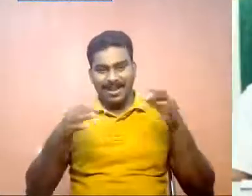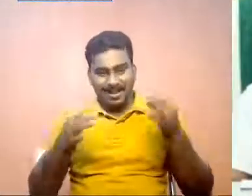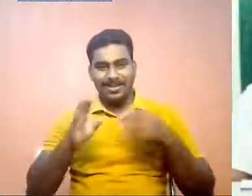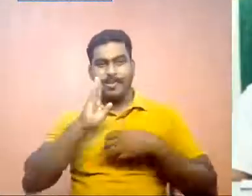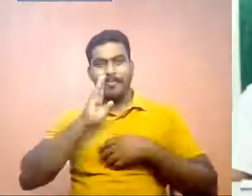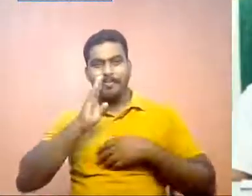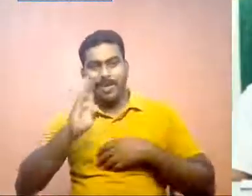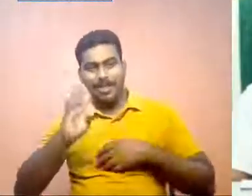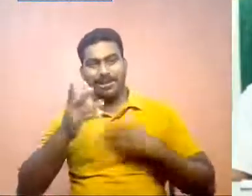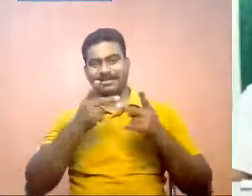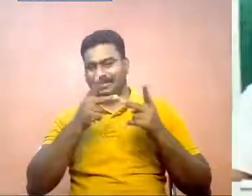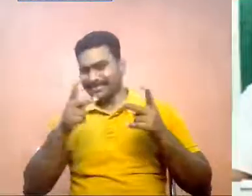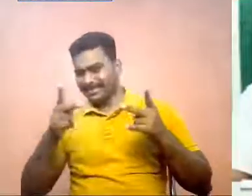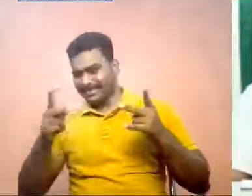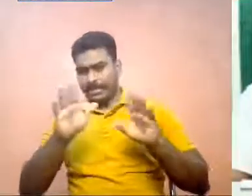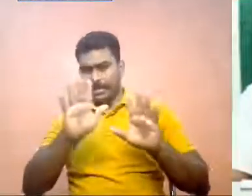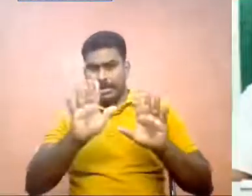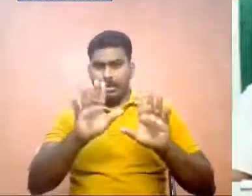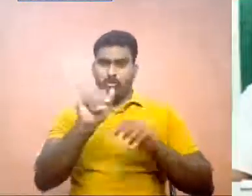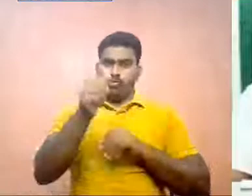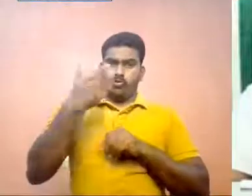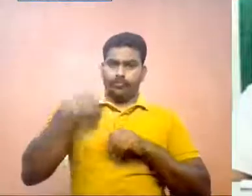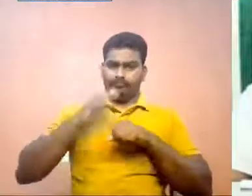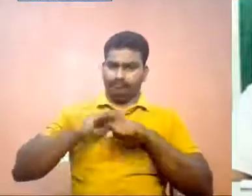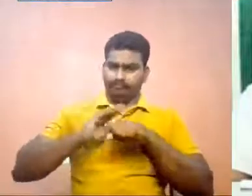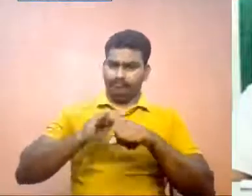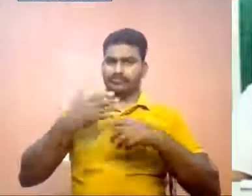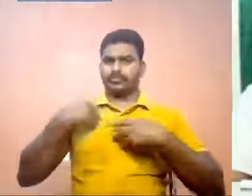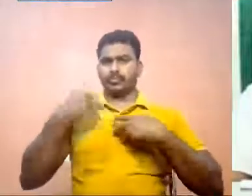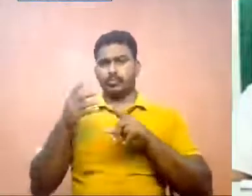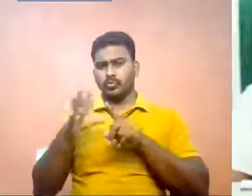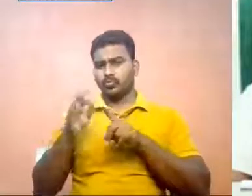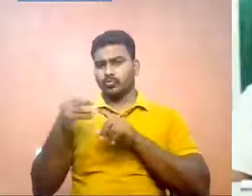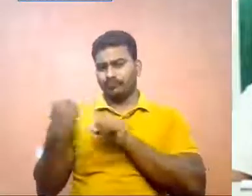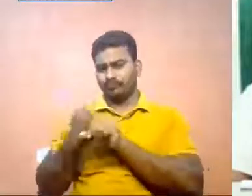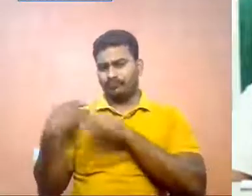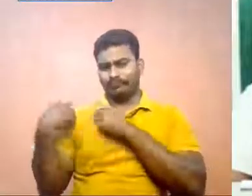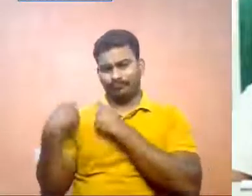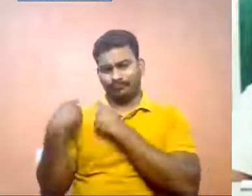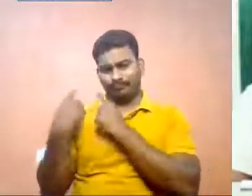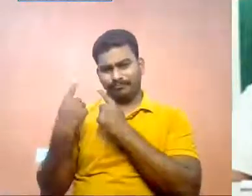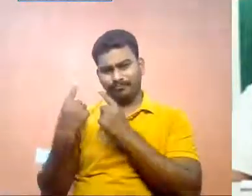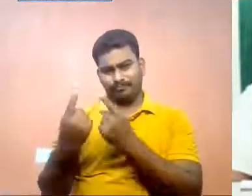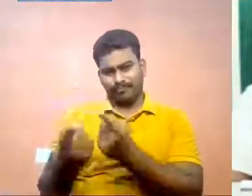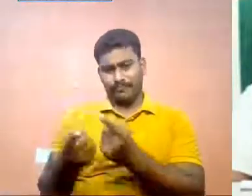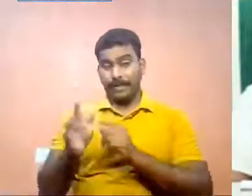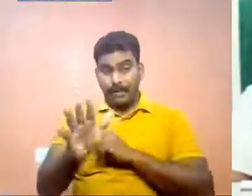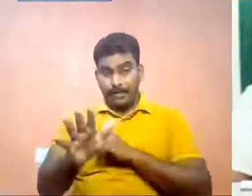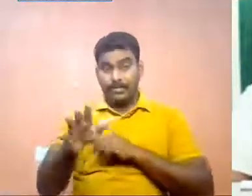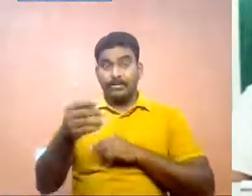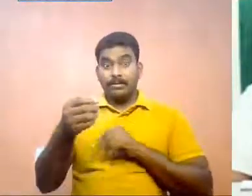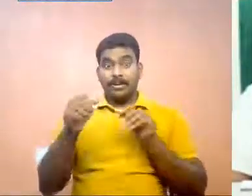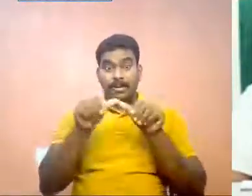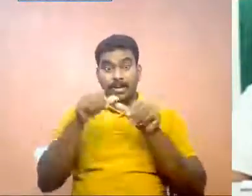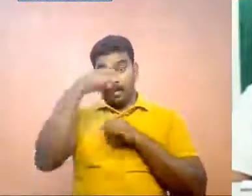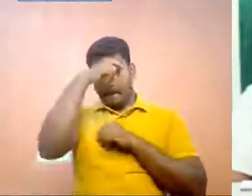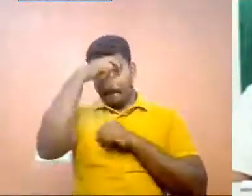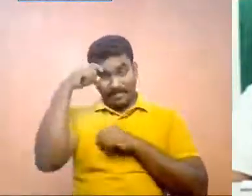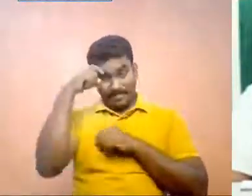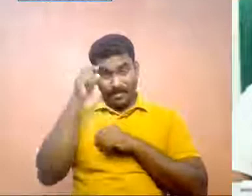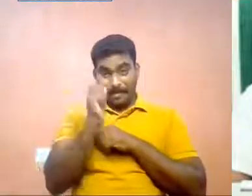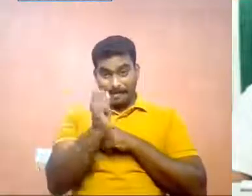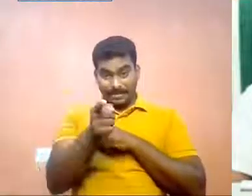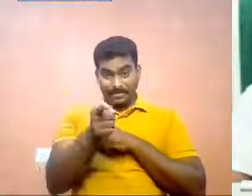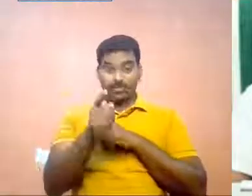പലതരത്തിലുള്ള പ്രത്യേകതകൾ ഇതിൻ്റെ ഭാഗമായി അനുഭവിക്കുന്നുണ്ട്. ഏപ്രിൽ മാസത്തെ പെൻഷൻ, ഫാമിലി